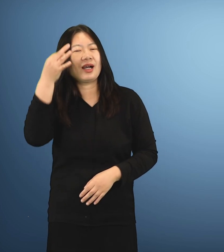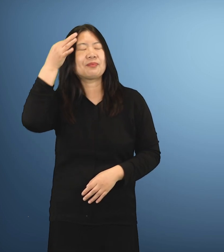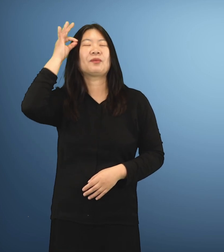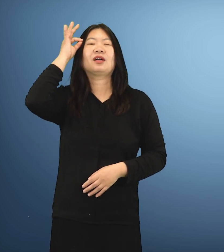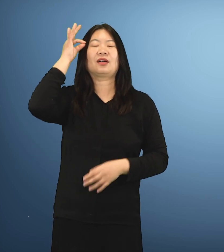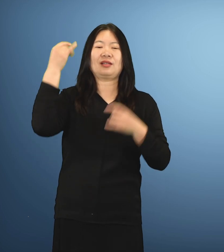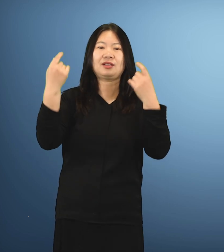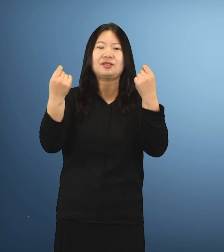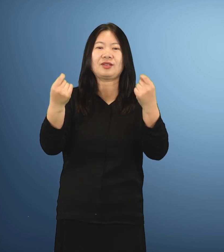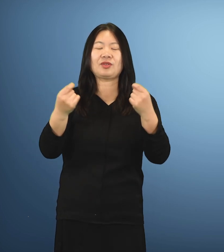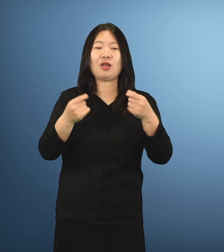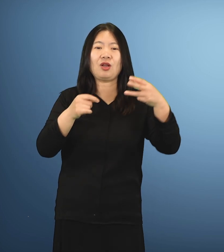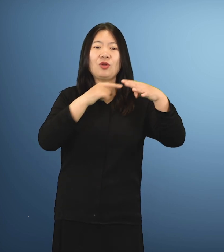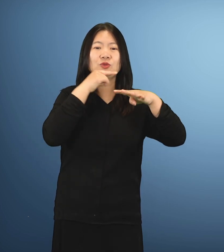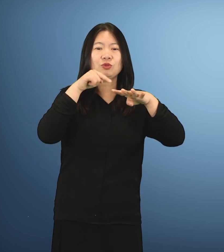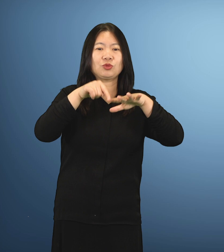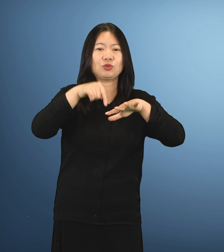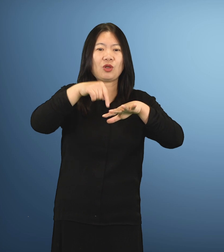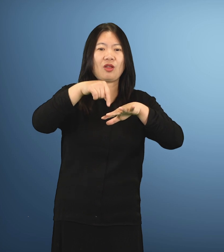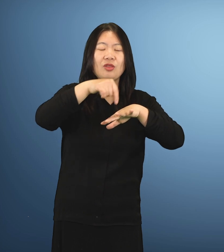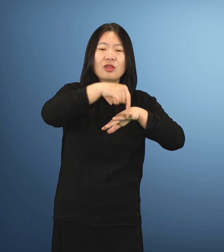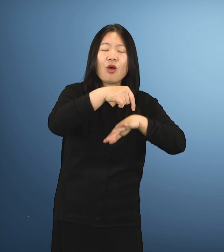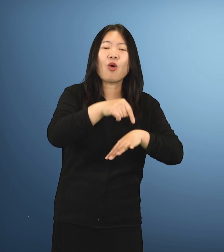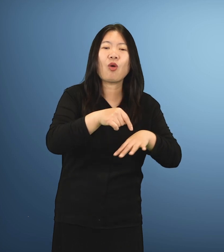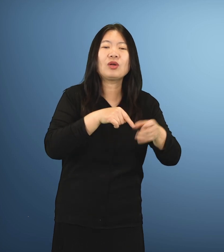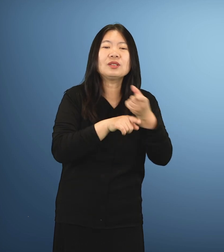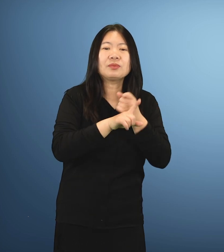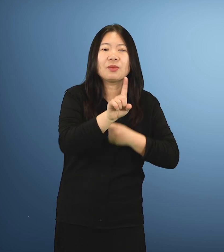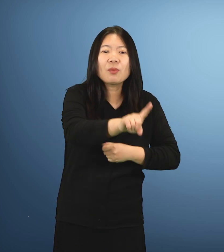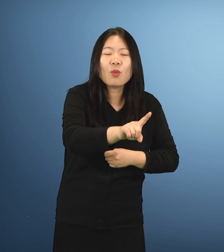거예요. 6월절은 뭐죠?